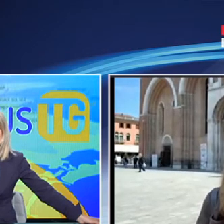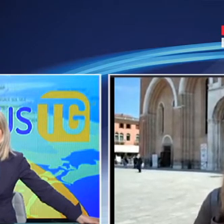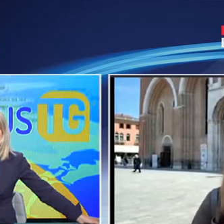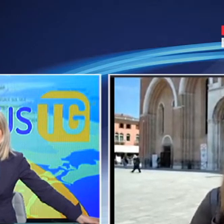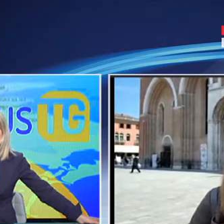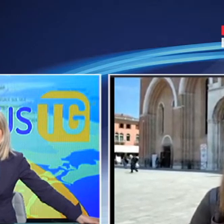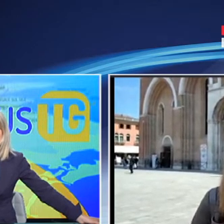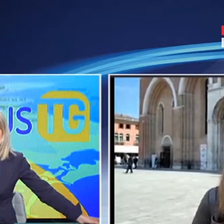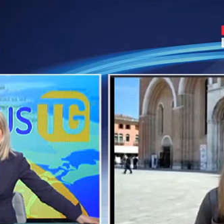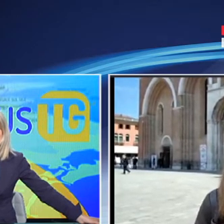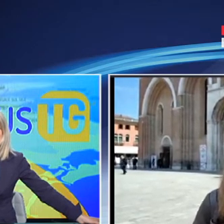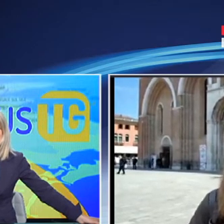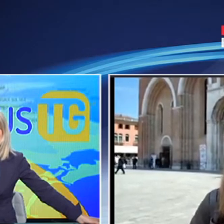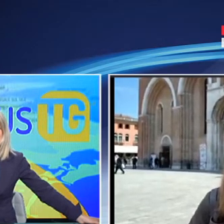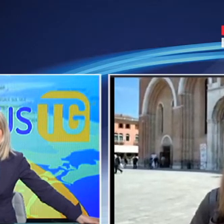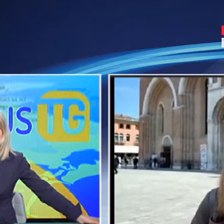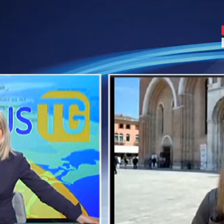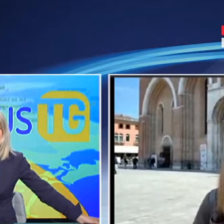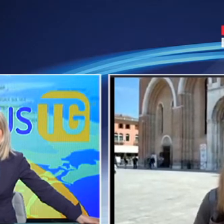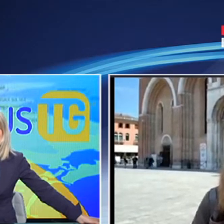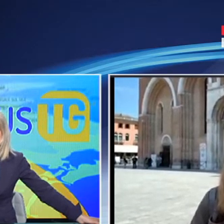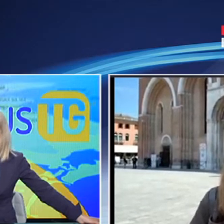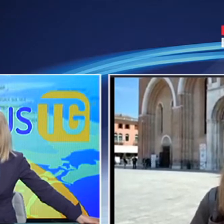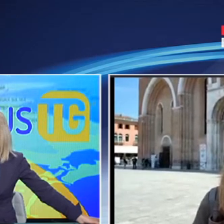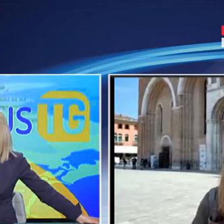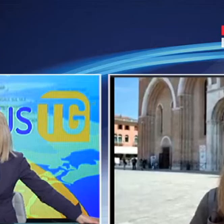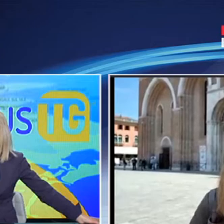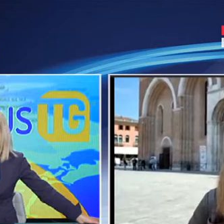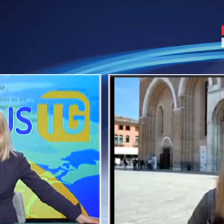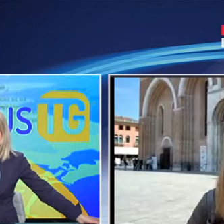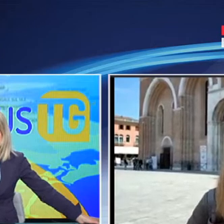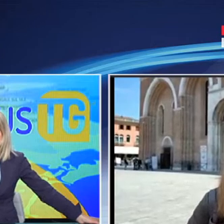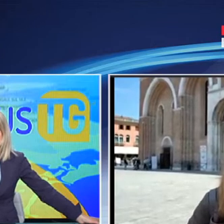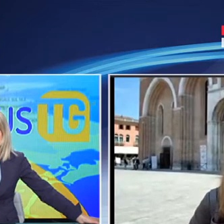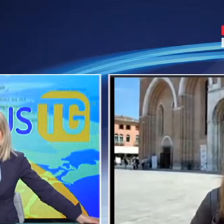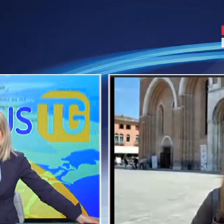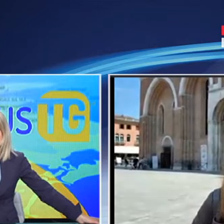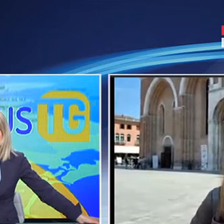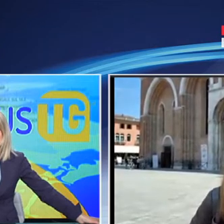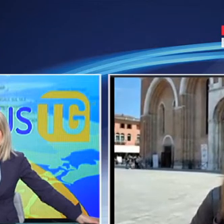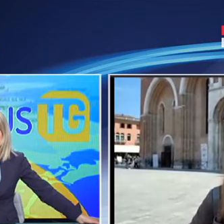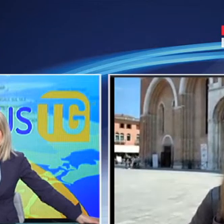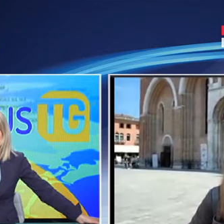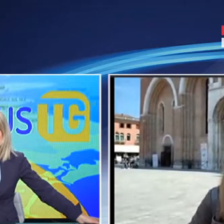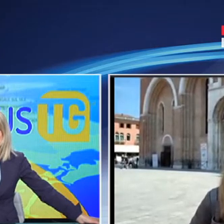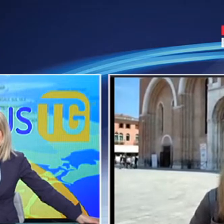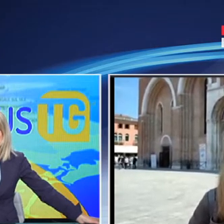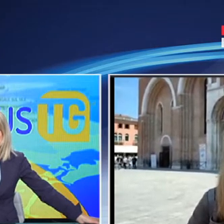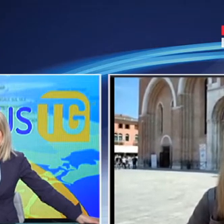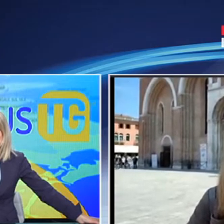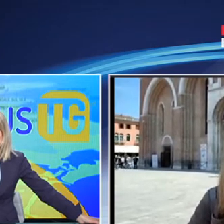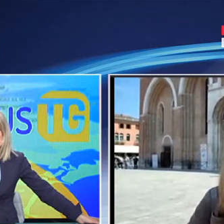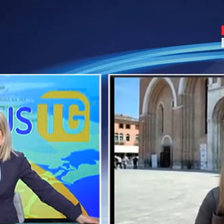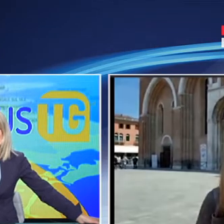andremo appunto a conoscere tra pochi minuti e che vi racconteremo, vi faremo conoscere con la nostra intervista nelle edizioni serali dei